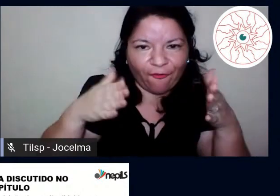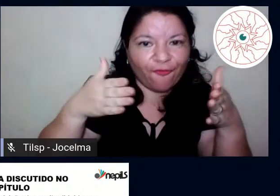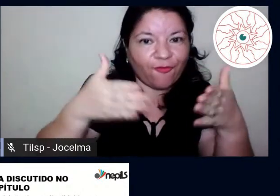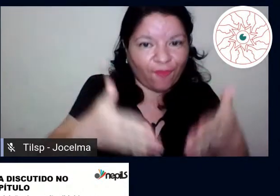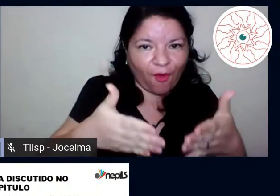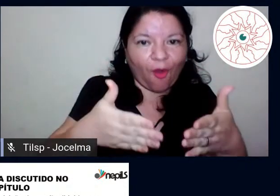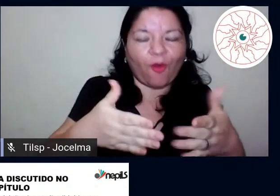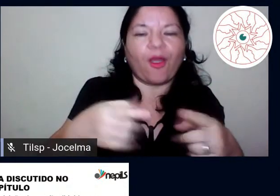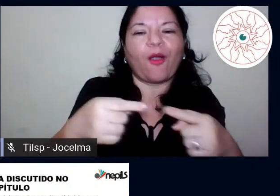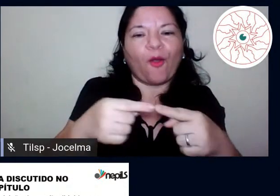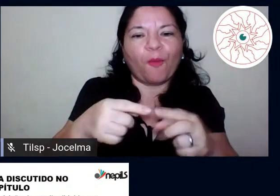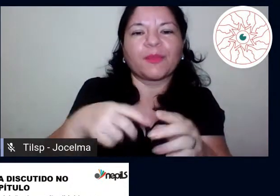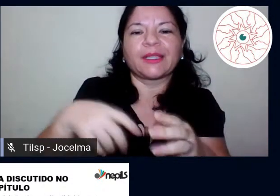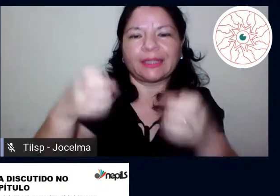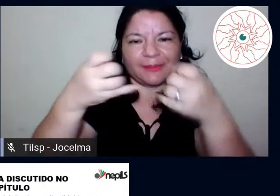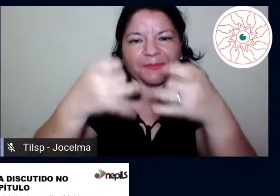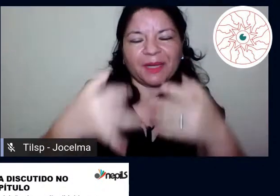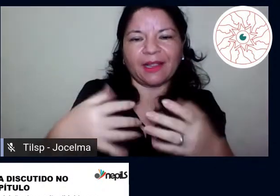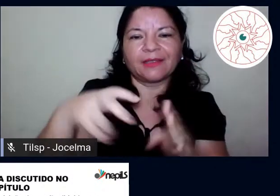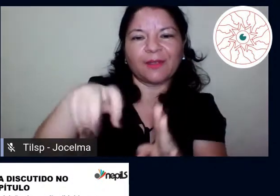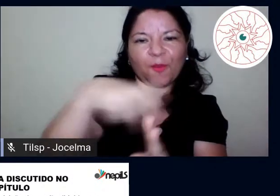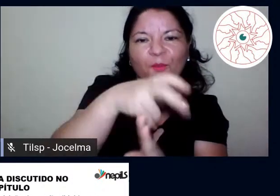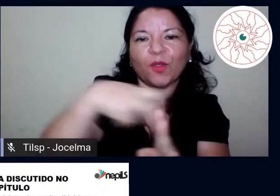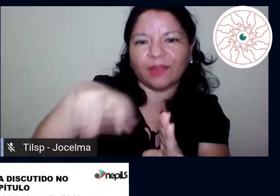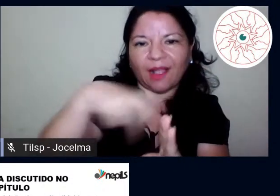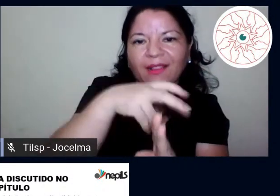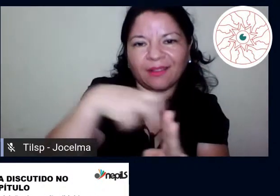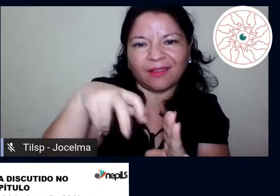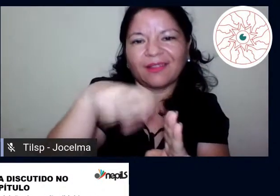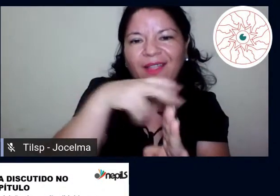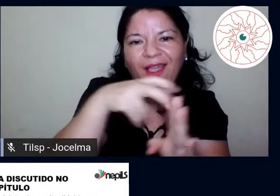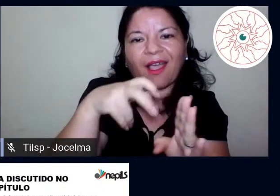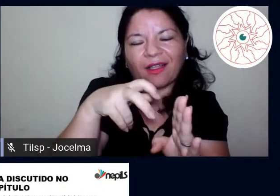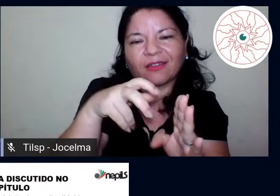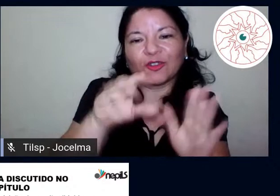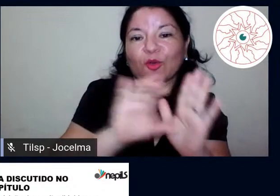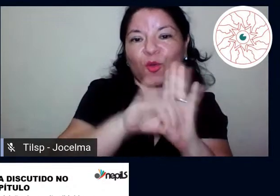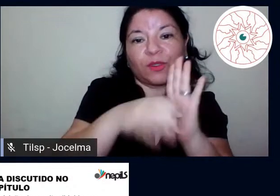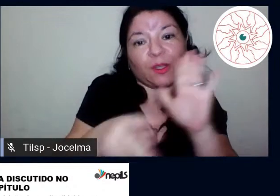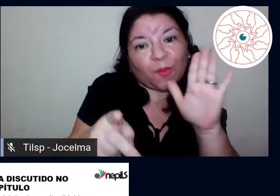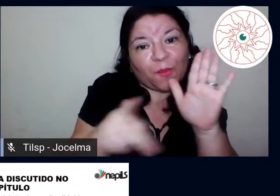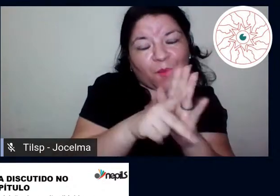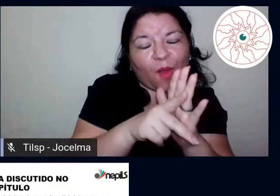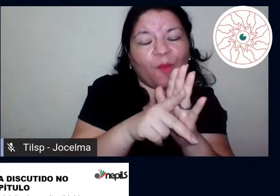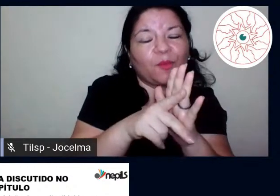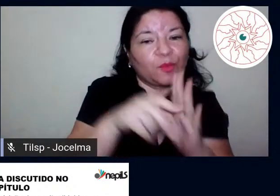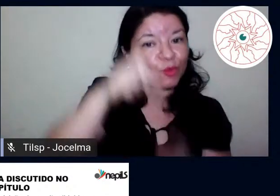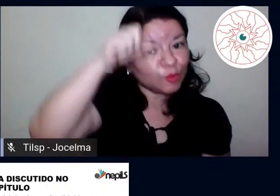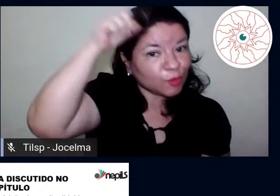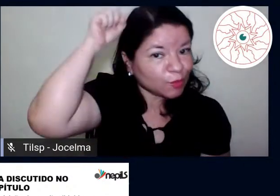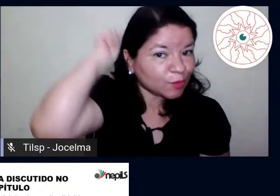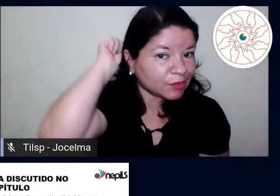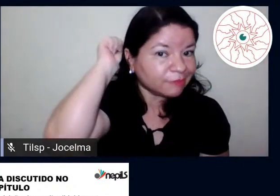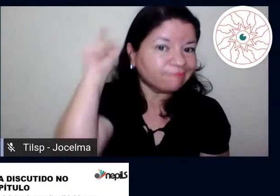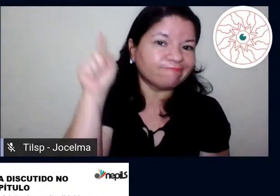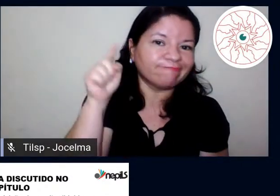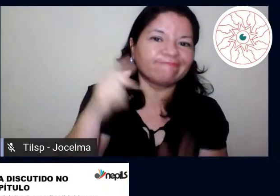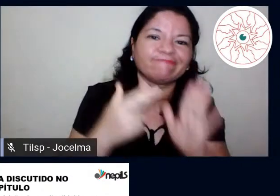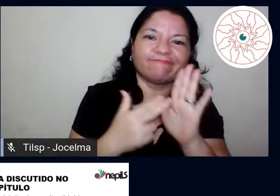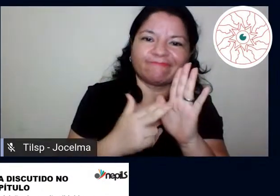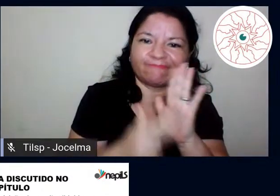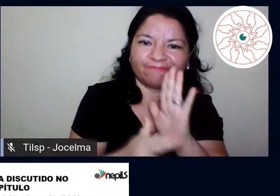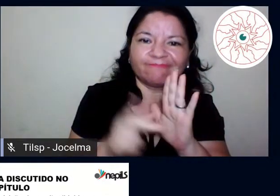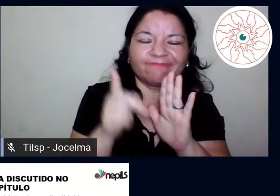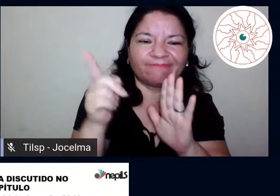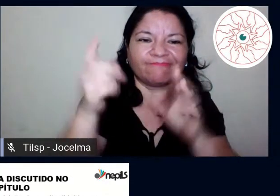modalidade, desculpe, a o conceito de língua de Sci Ferdinand Sci, tanto Ferdinando, né,